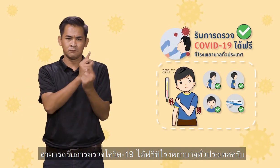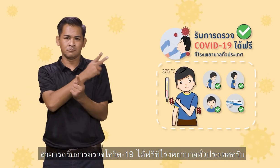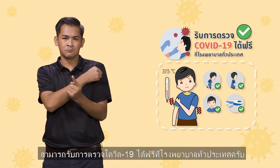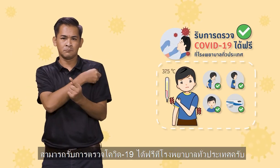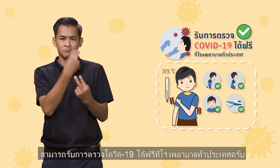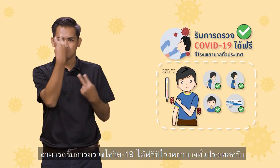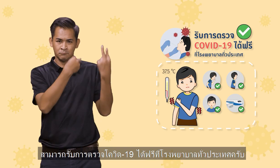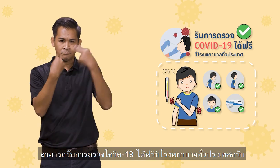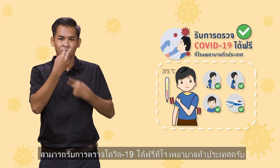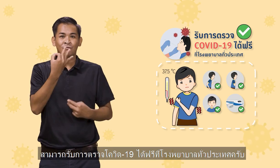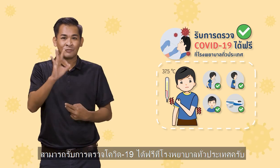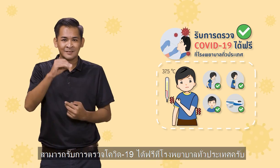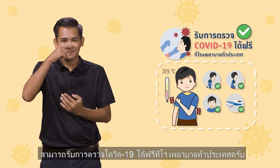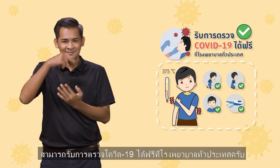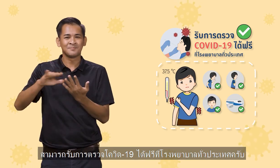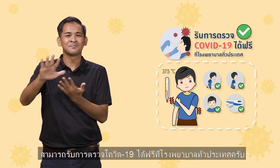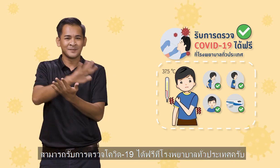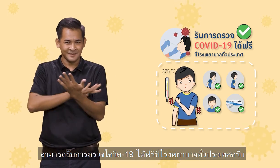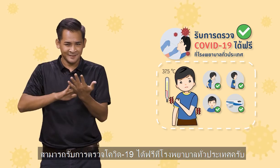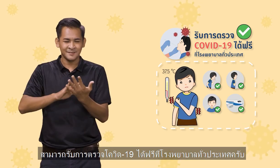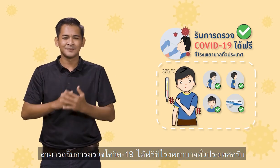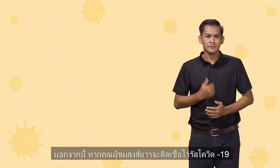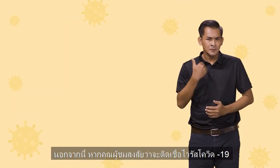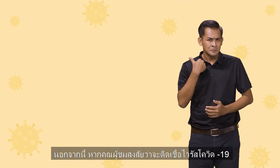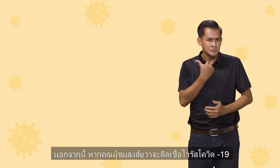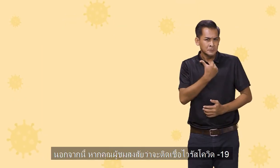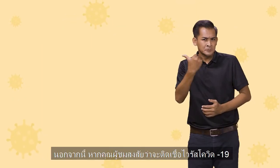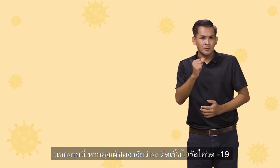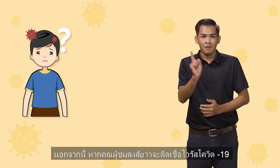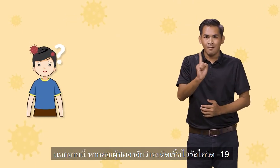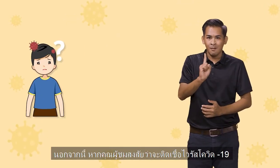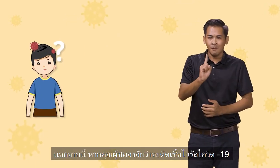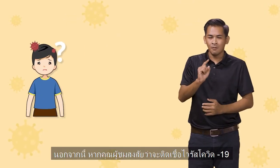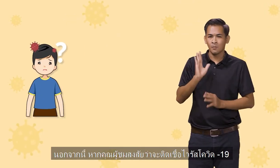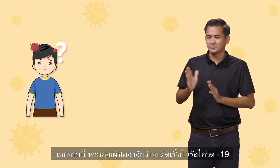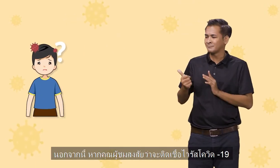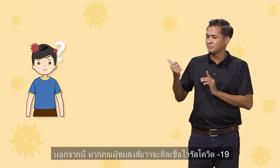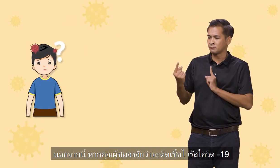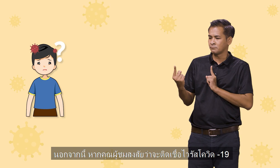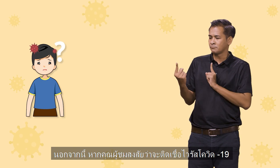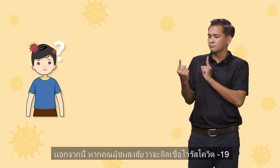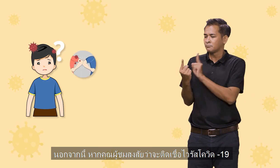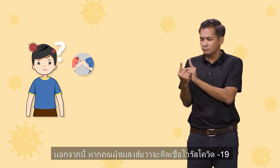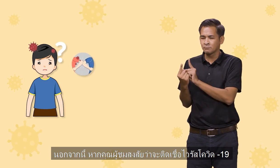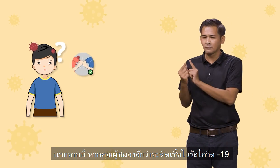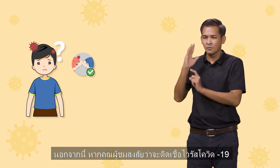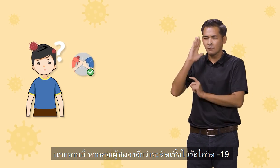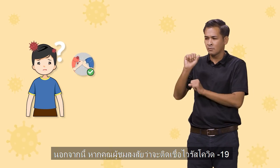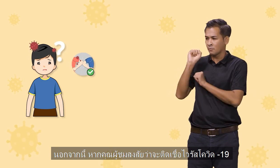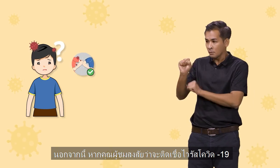-19 ได้ฟรีที่โรงพยาบาลทั่วประเทศครับนอกจากนี้หากคุณผู้ชมสงสัยว่าจะติดเชื้อไวรัสโควิด-19 โ